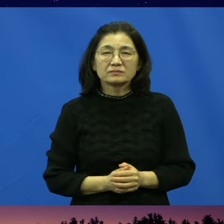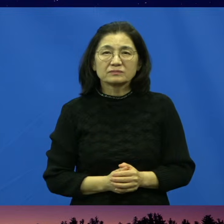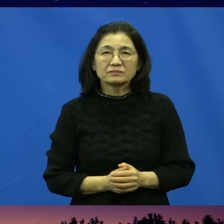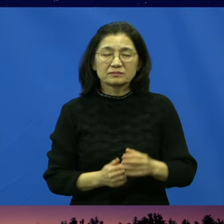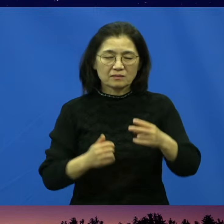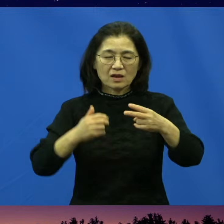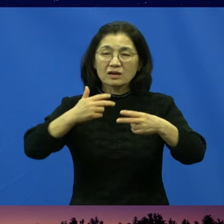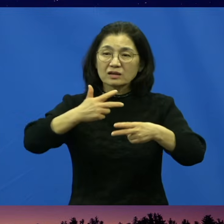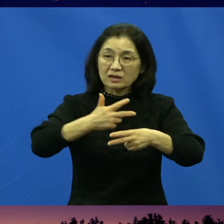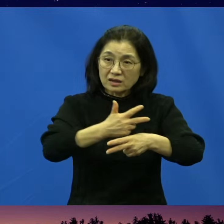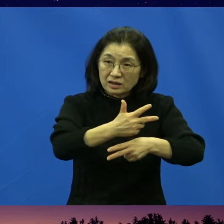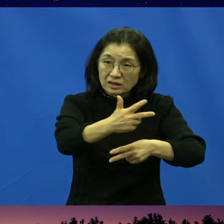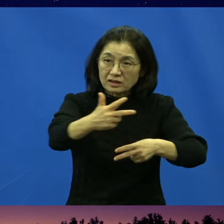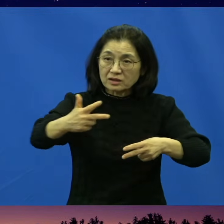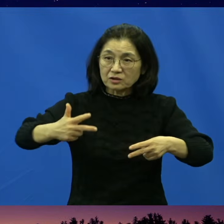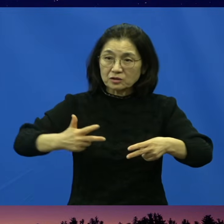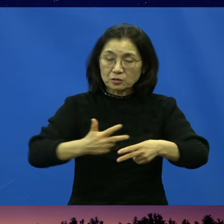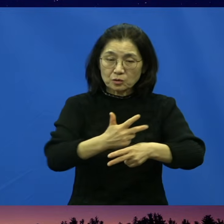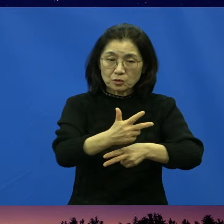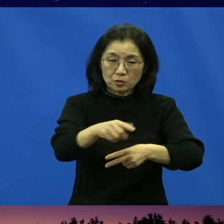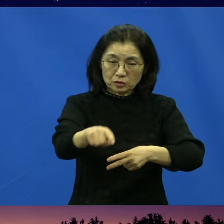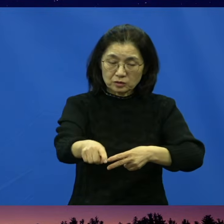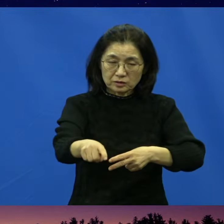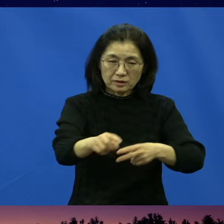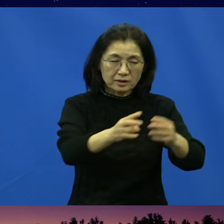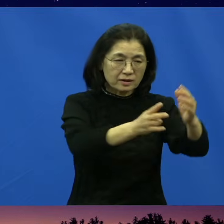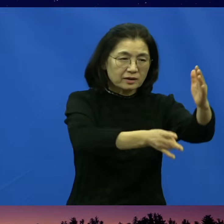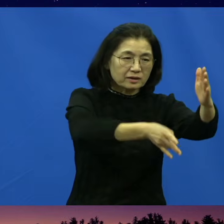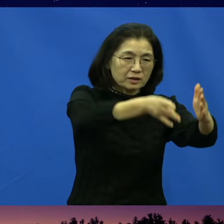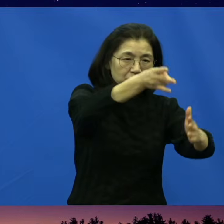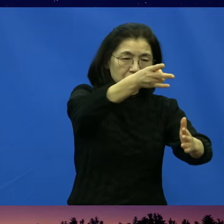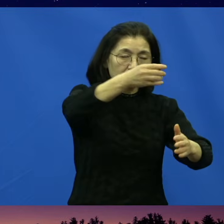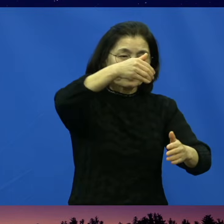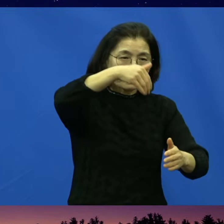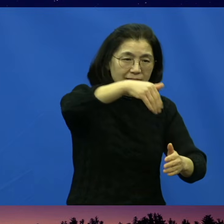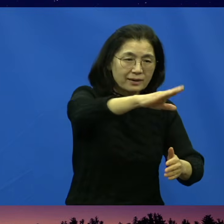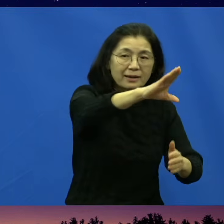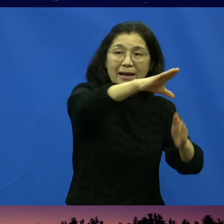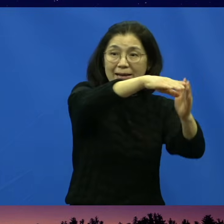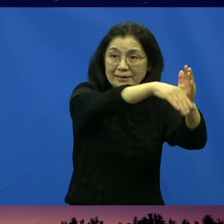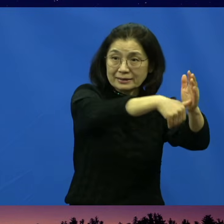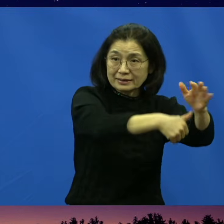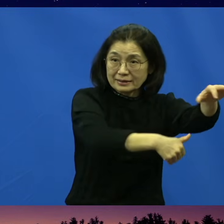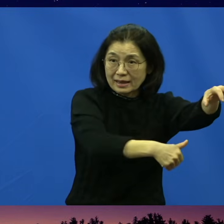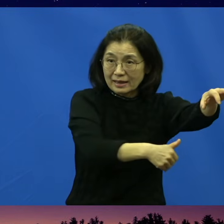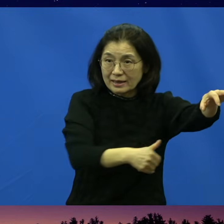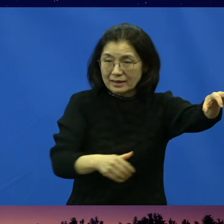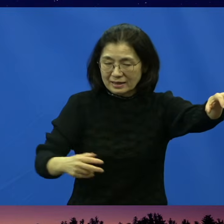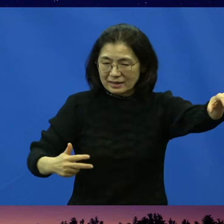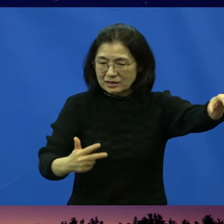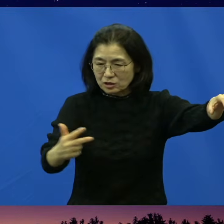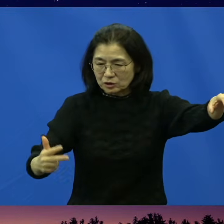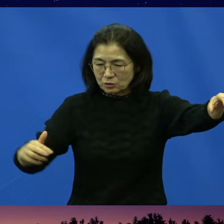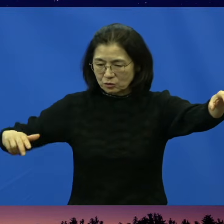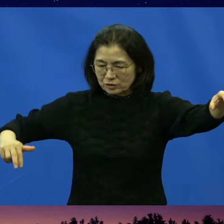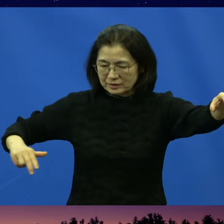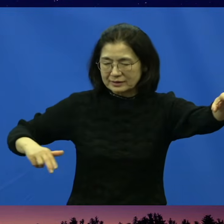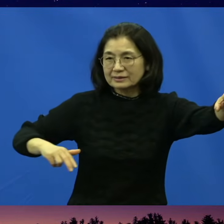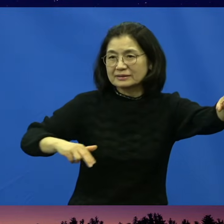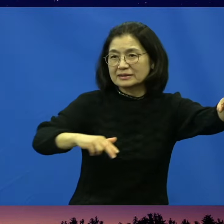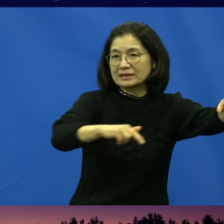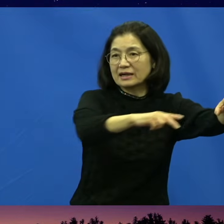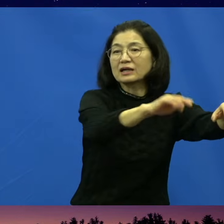이 여리고는 예루살렘으로 가는 중요한 아주 길목이었습니다. 그래서 사람들의 왕래가 참 많이